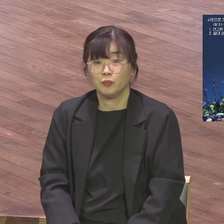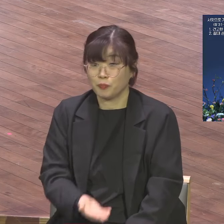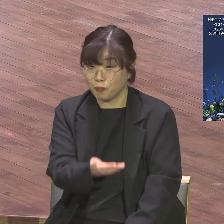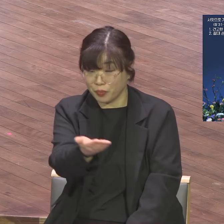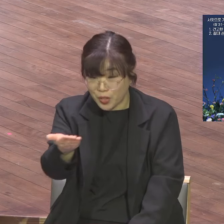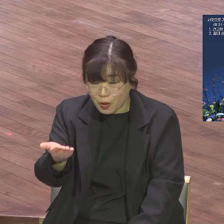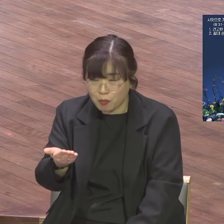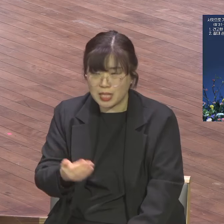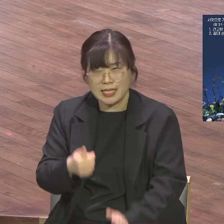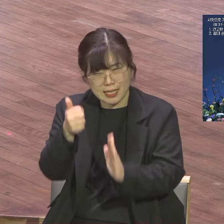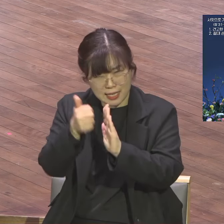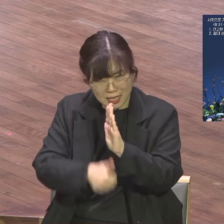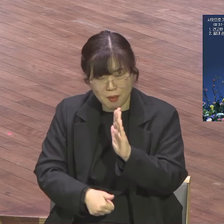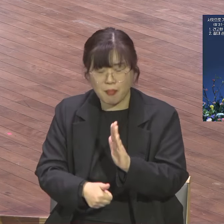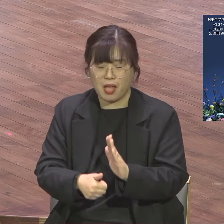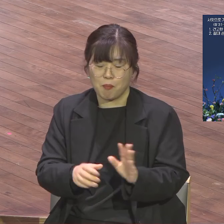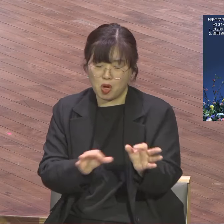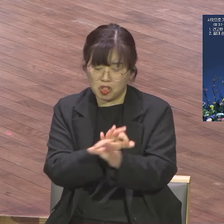11조